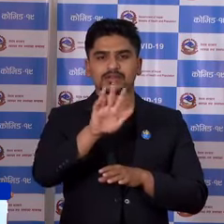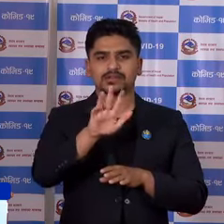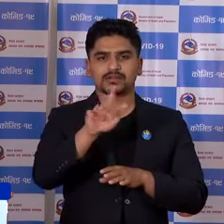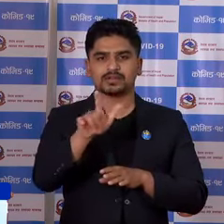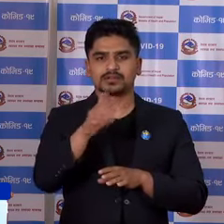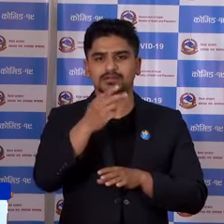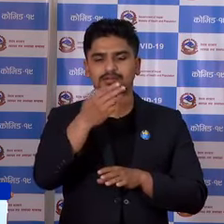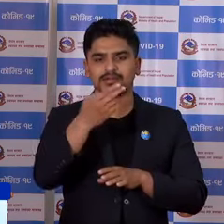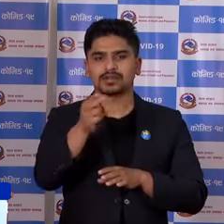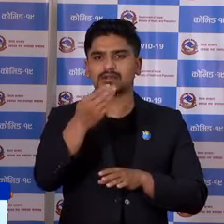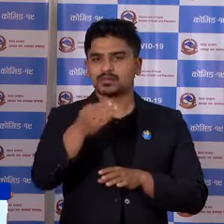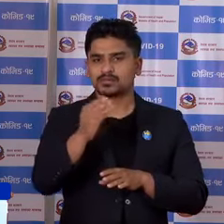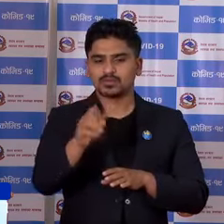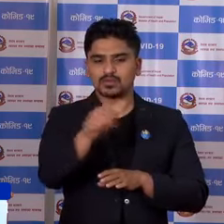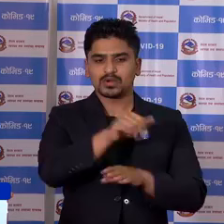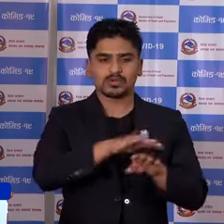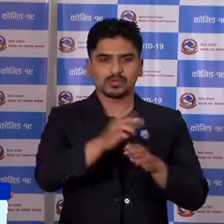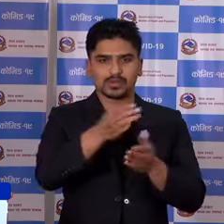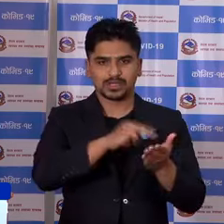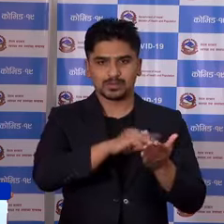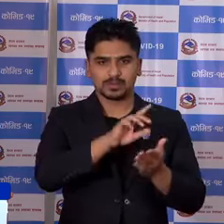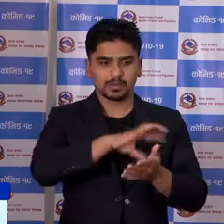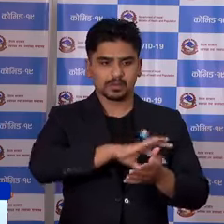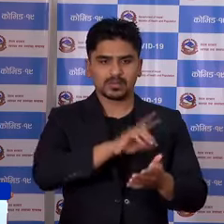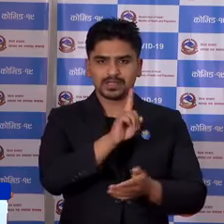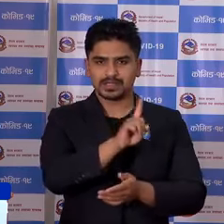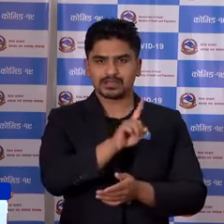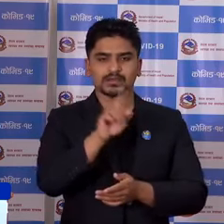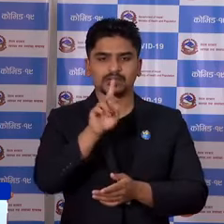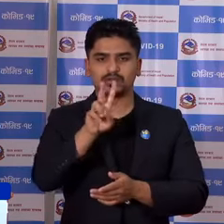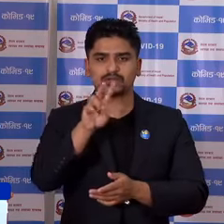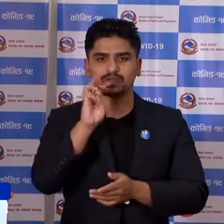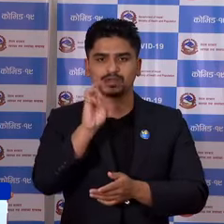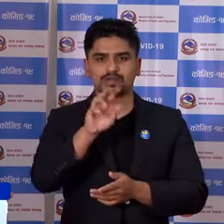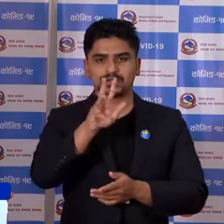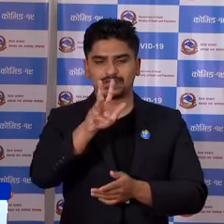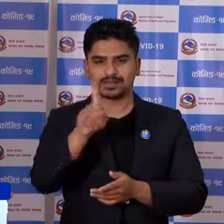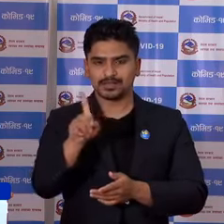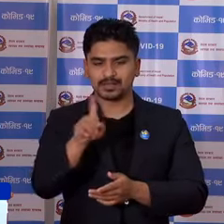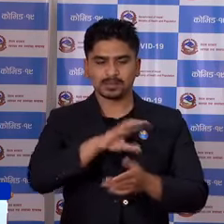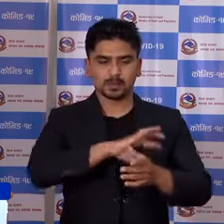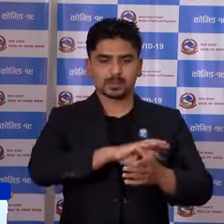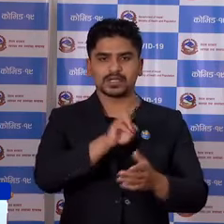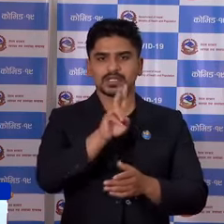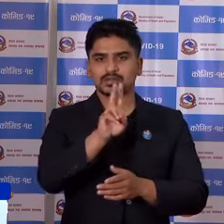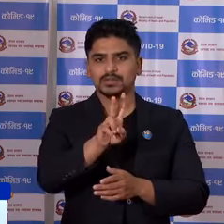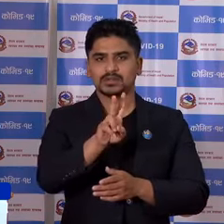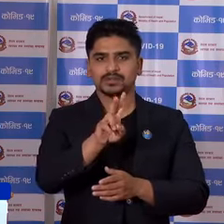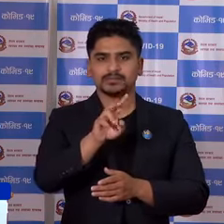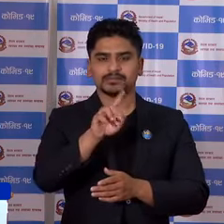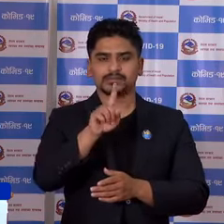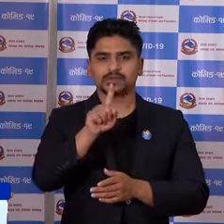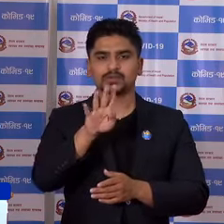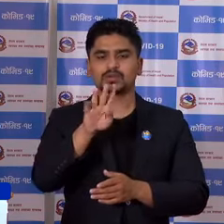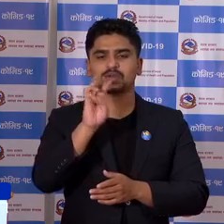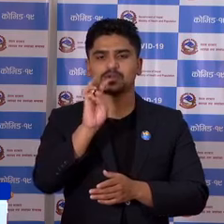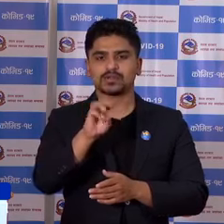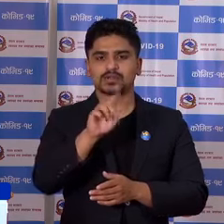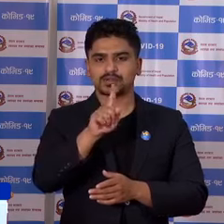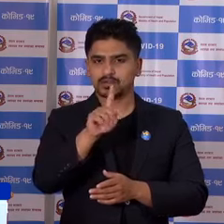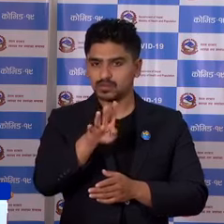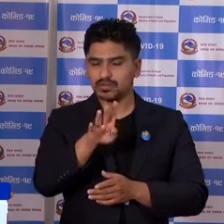86,057 हुनुहुन्छ। उहाँहरूमध्ये प्रदेश नम्बर 1 2,091, प्रदेश नम्बर 2